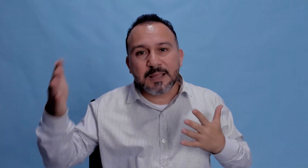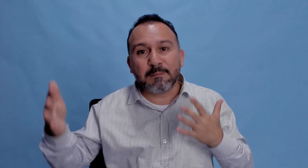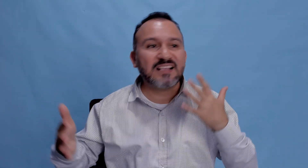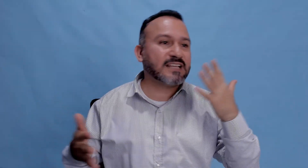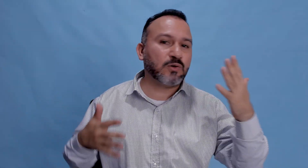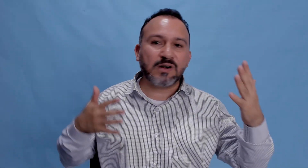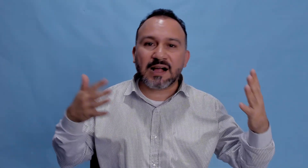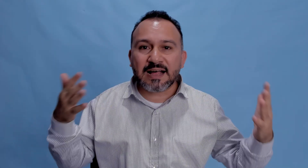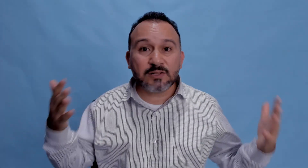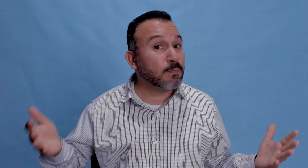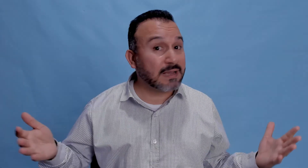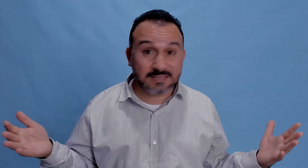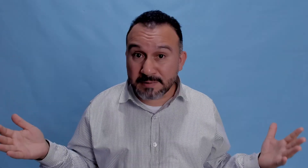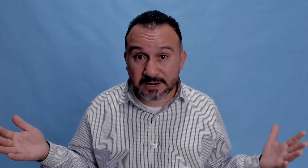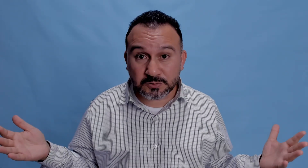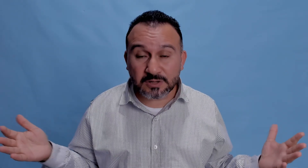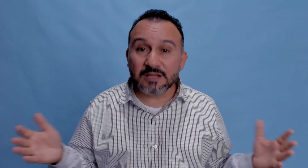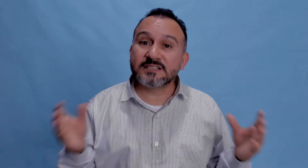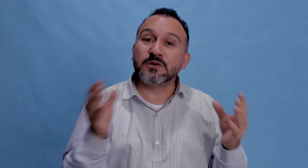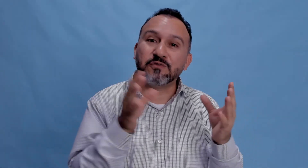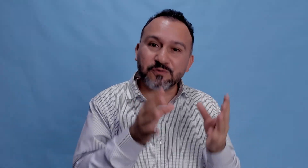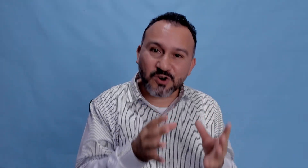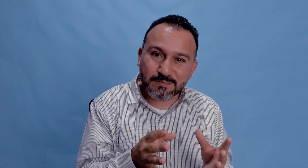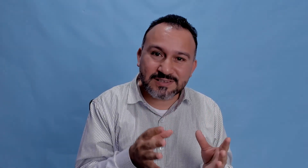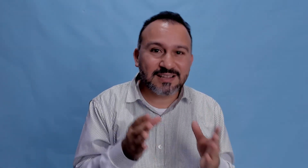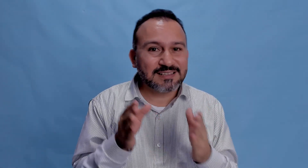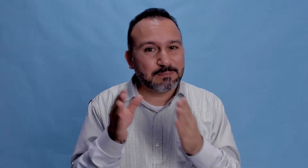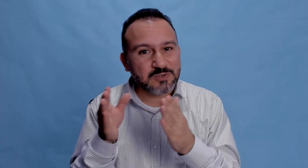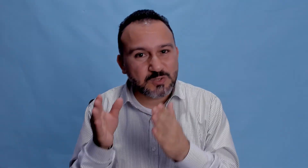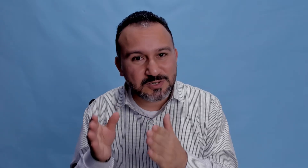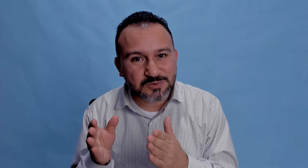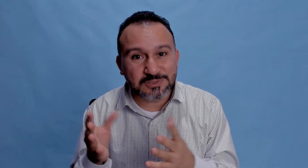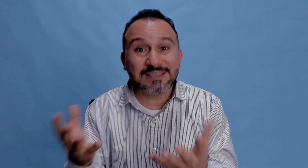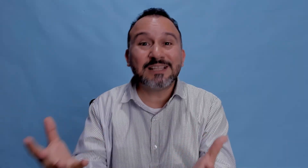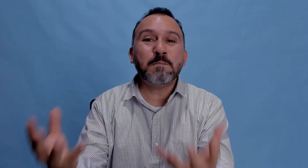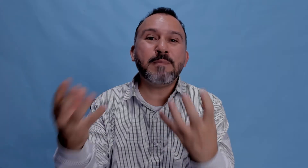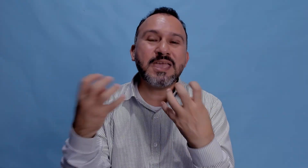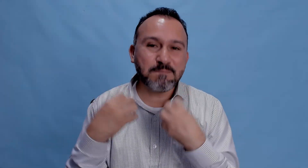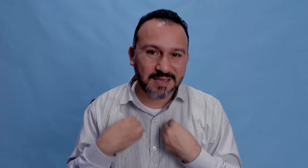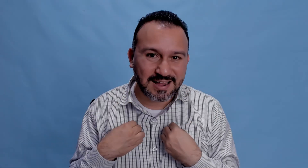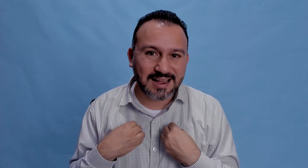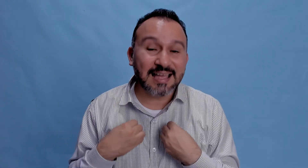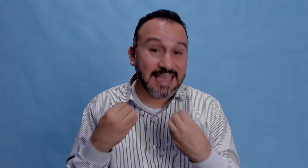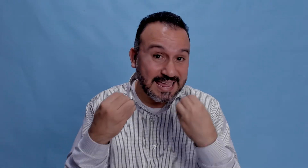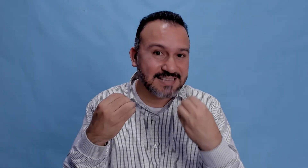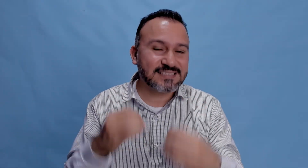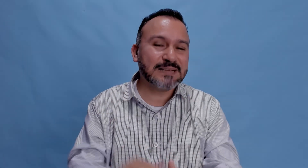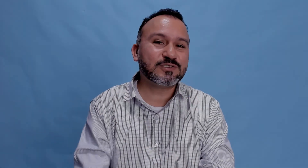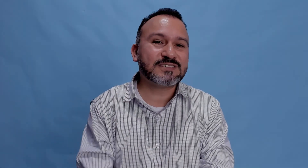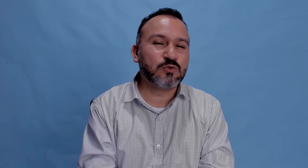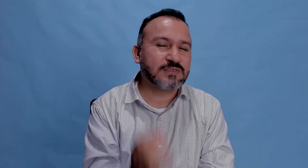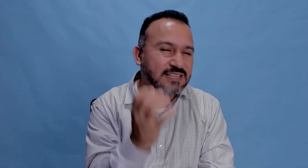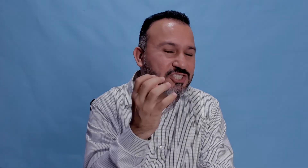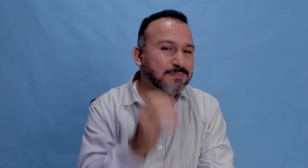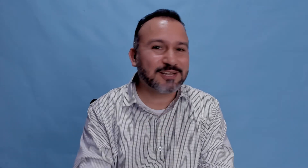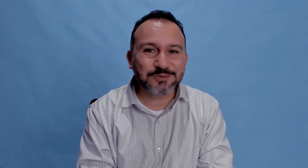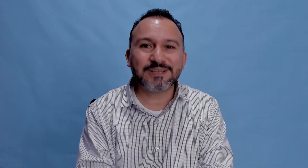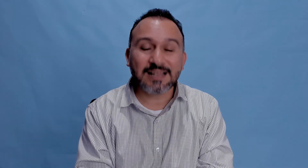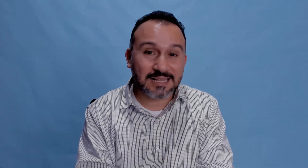mais alongado, mais aberto. São formas da pessoa surda também pegar essa emoção, o sentimento da